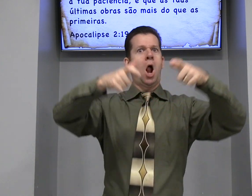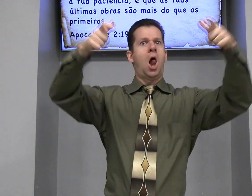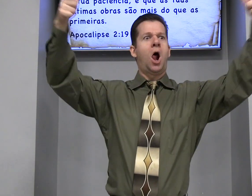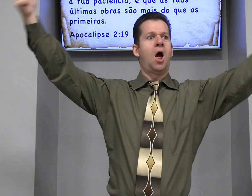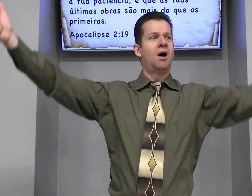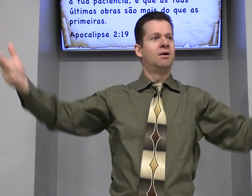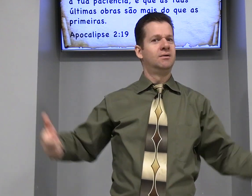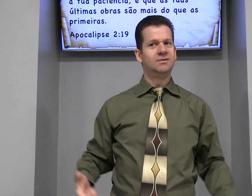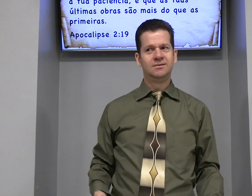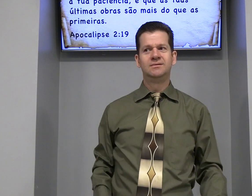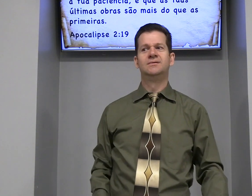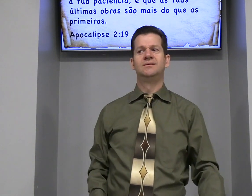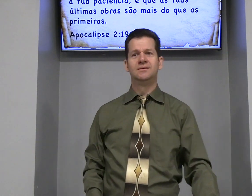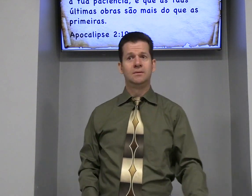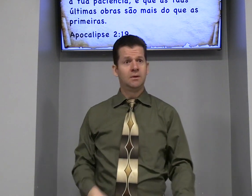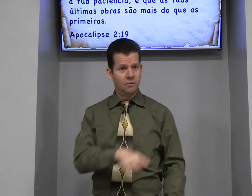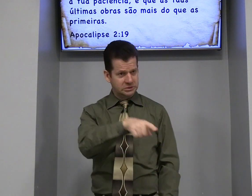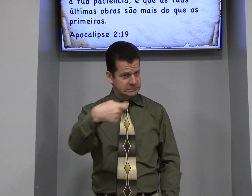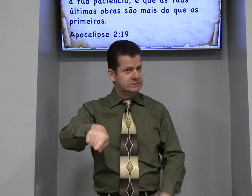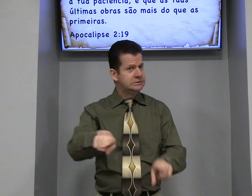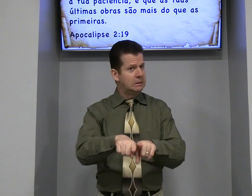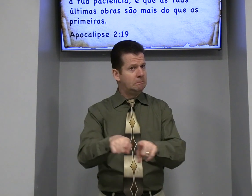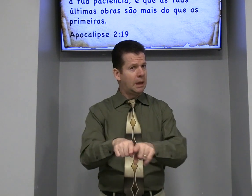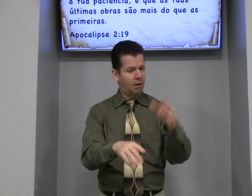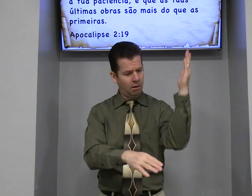suas obras vão melhorar,